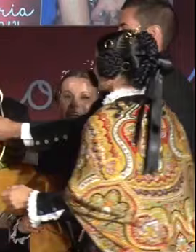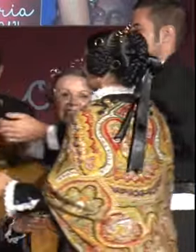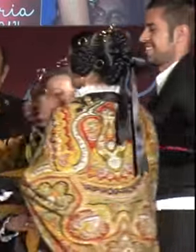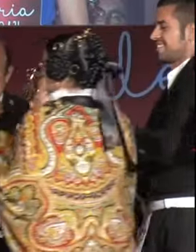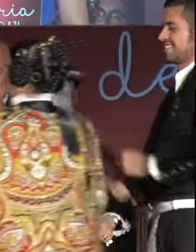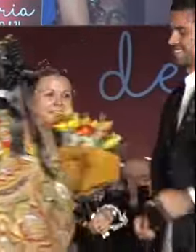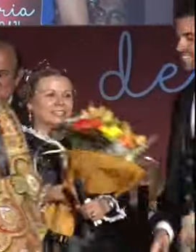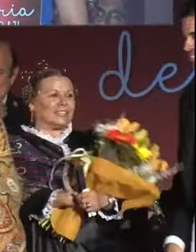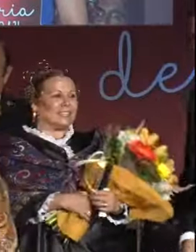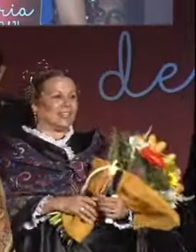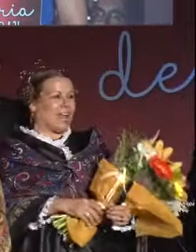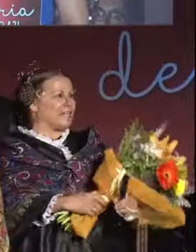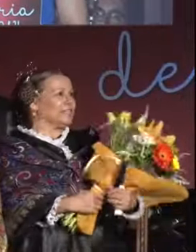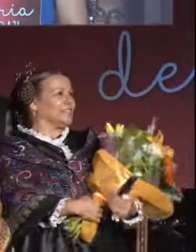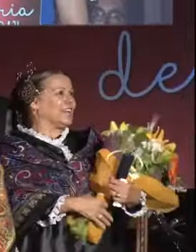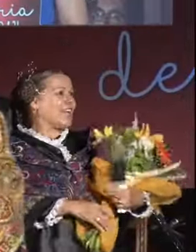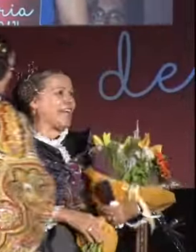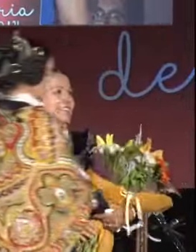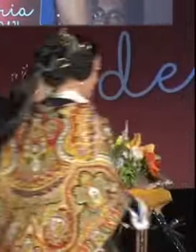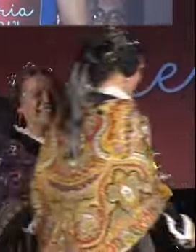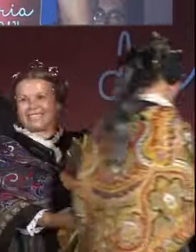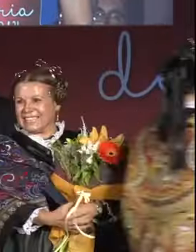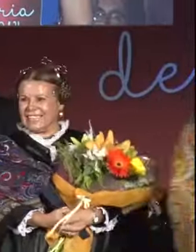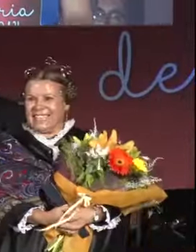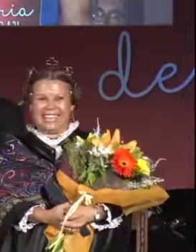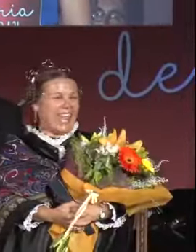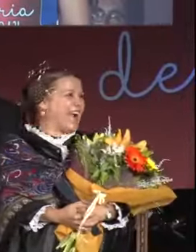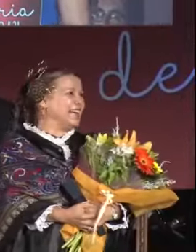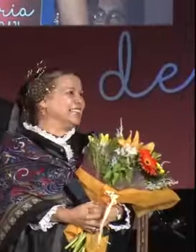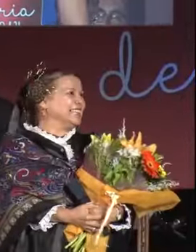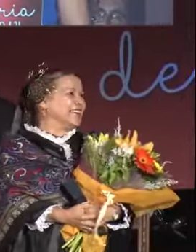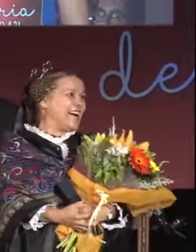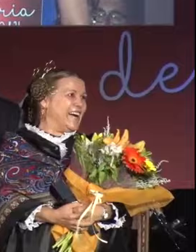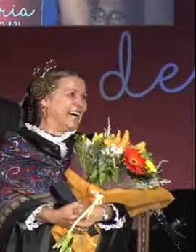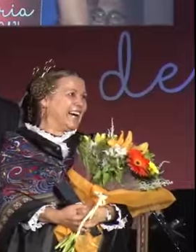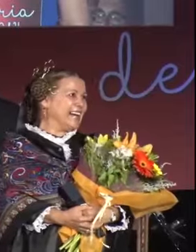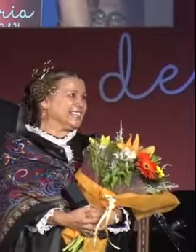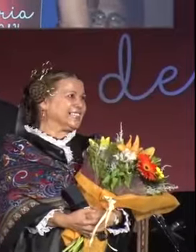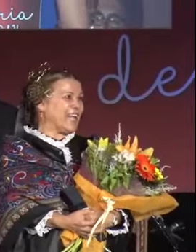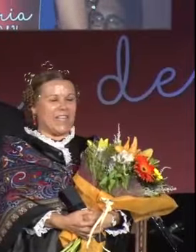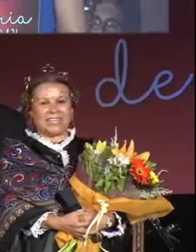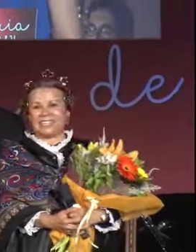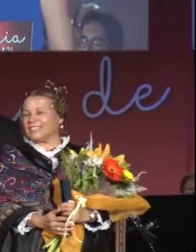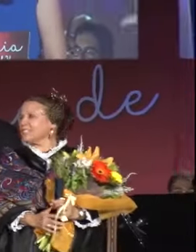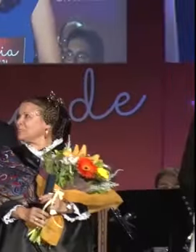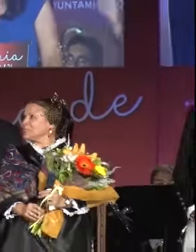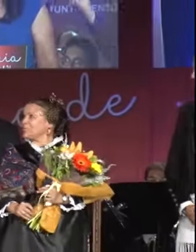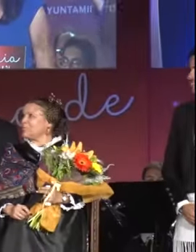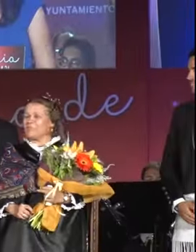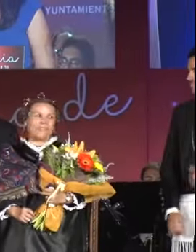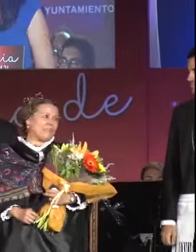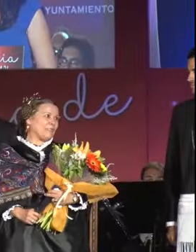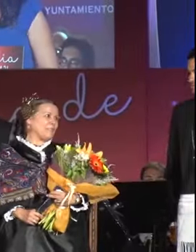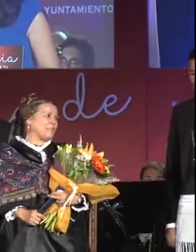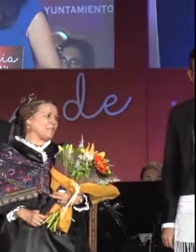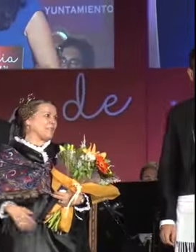tiene Carmen. Aprendan, suegras y yernos. Carmen tiene 58 años, es ama de casa, y Víctor Manuel tiene 34 y es